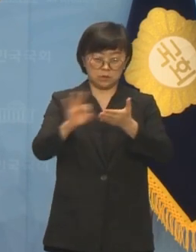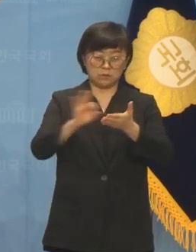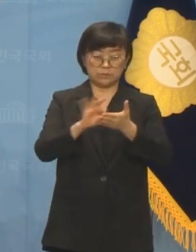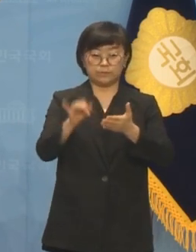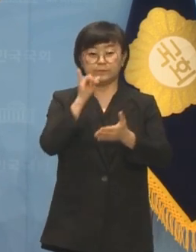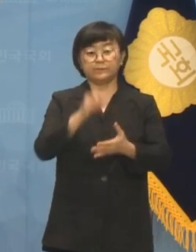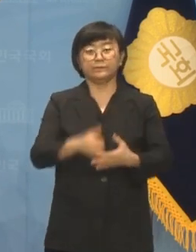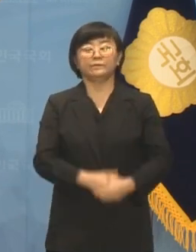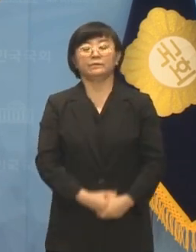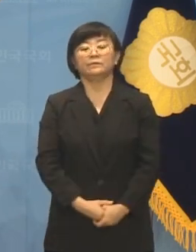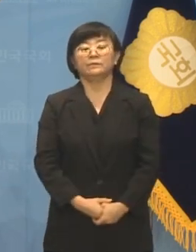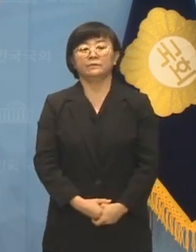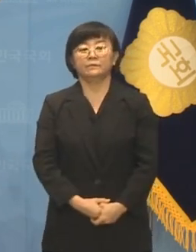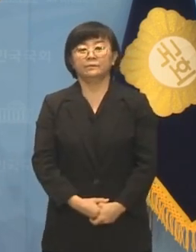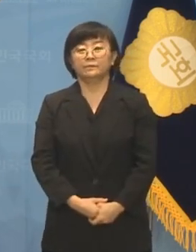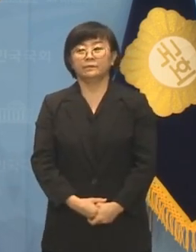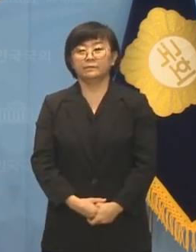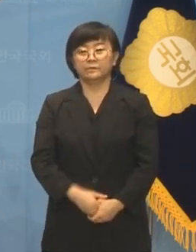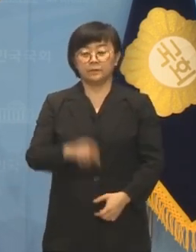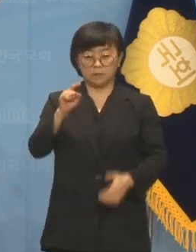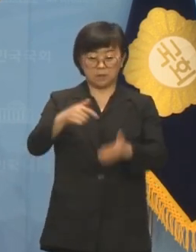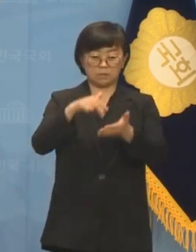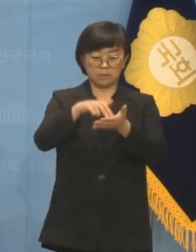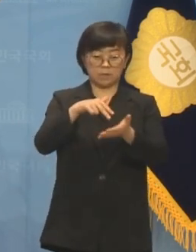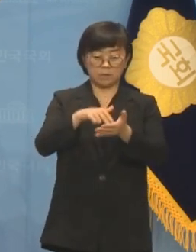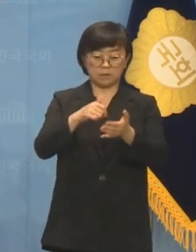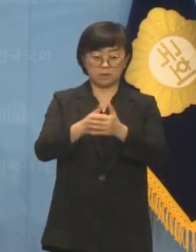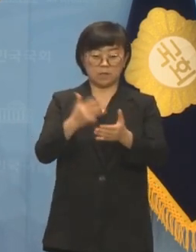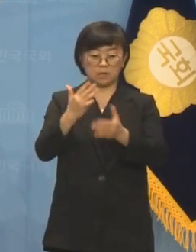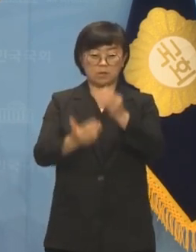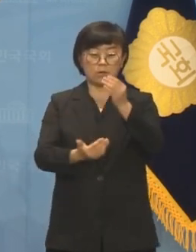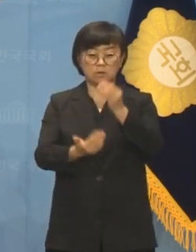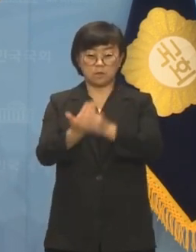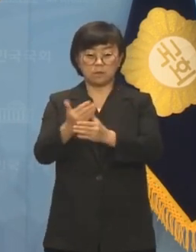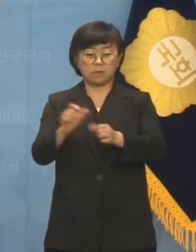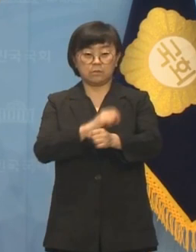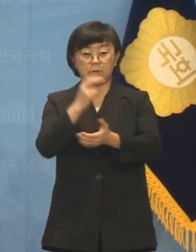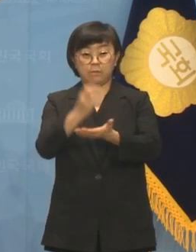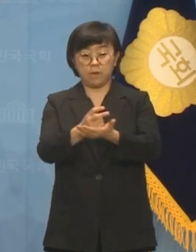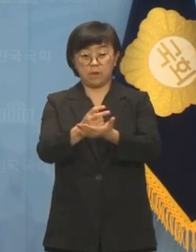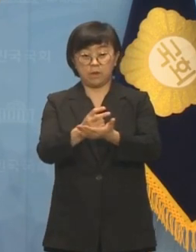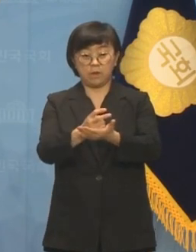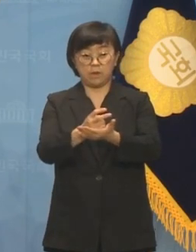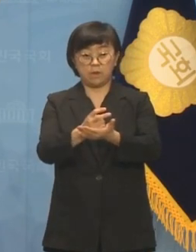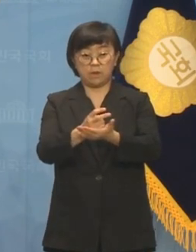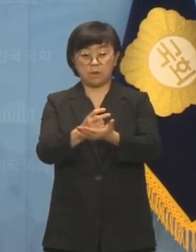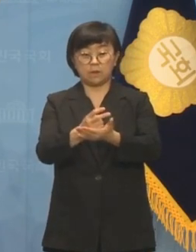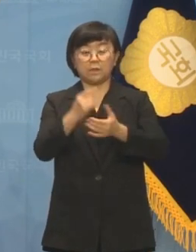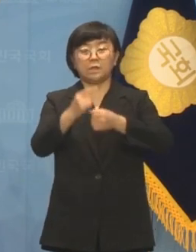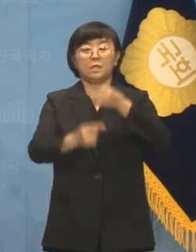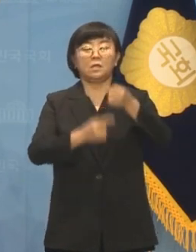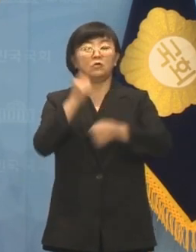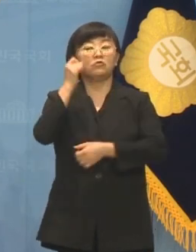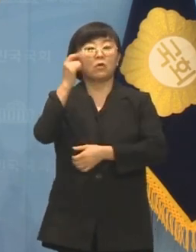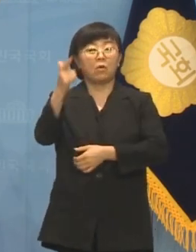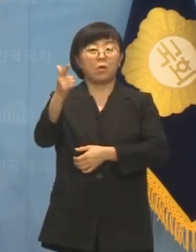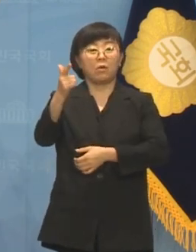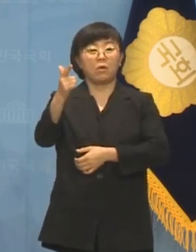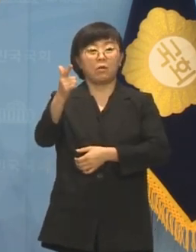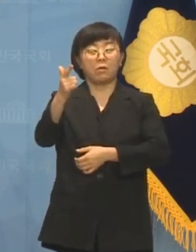지출되었습니다. 이런 측면에서 이태원 참사 특별법은 최장 1년 6개월간